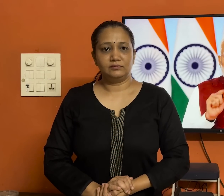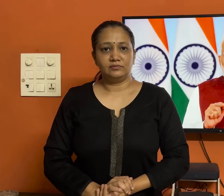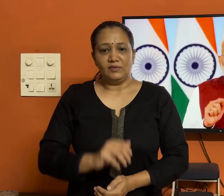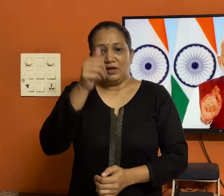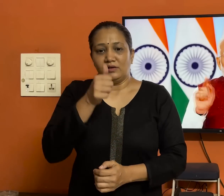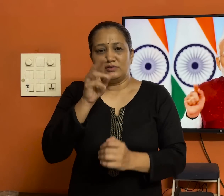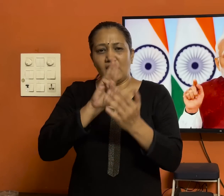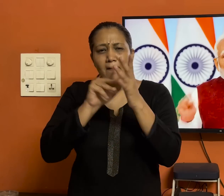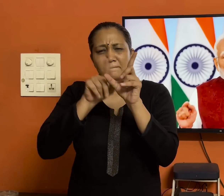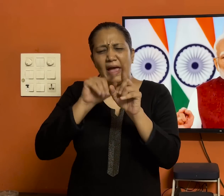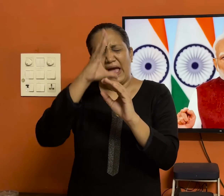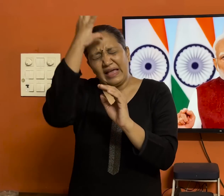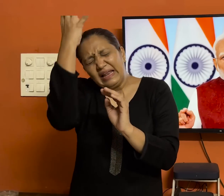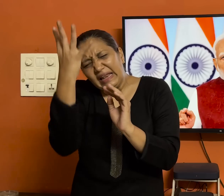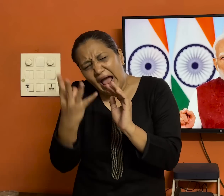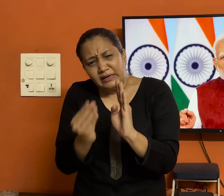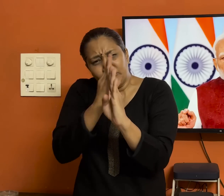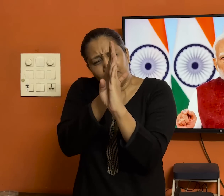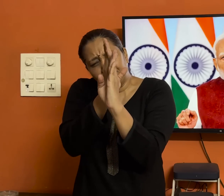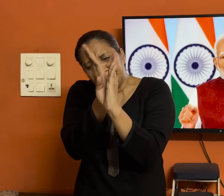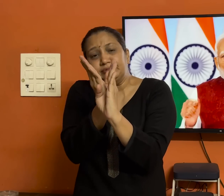6 मई की देर रात,